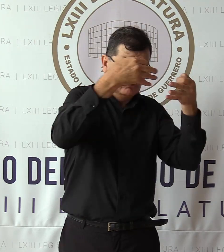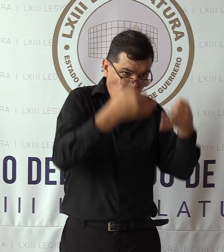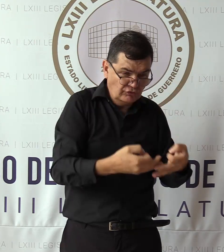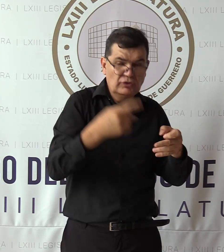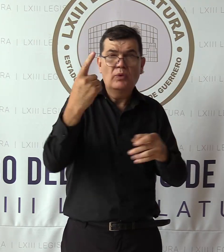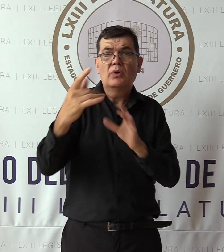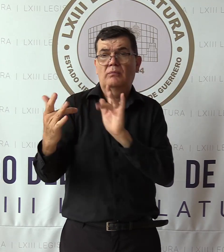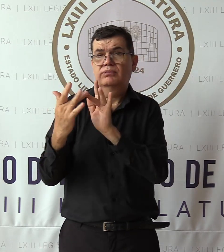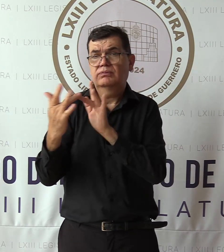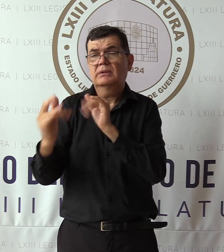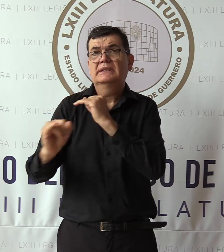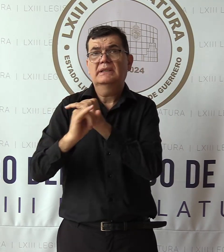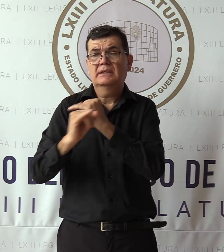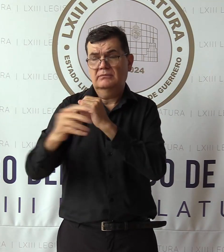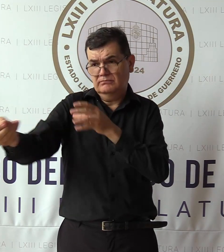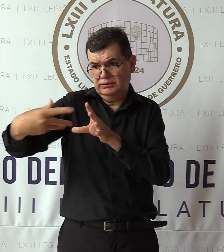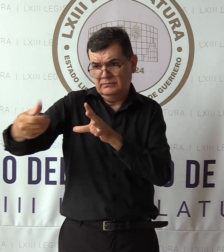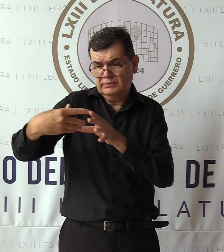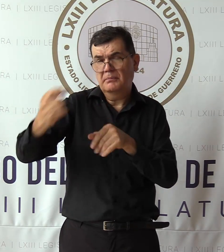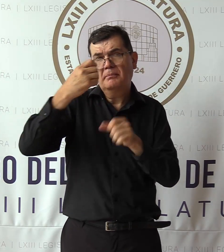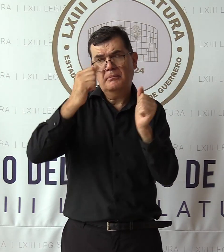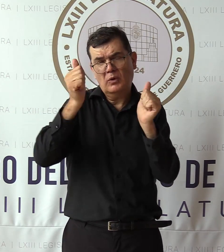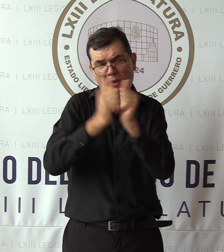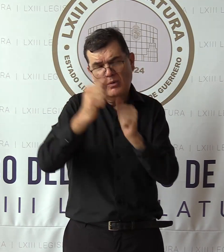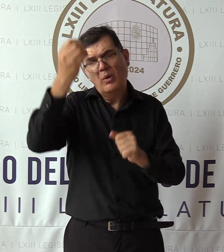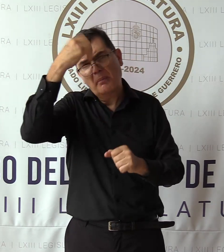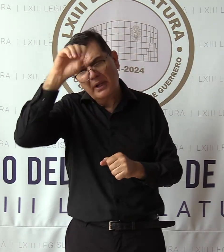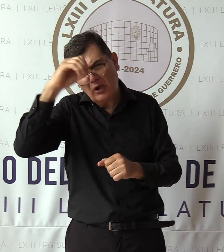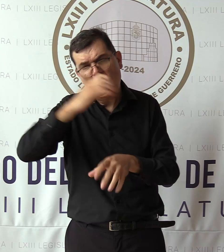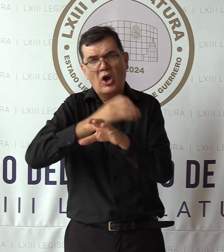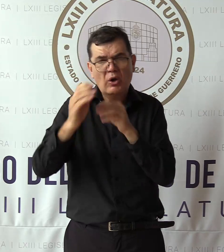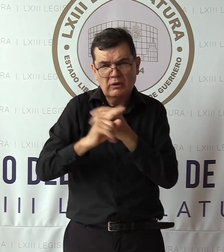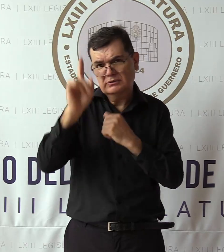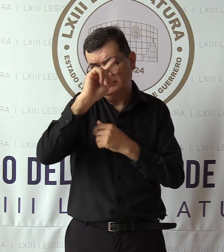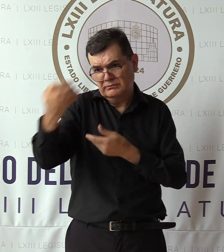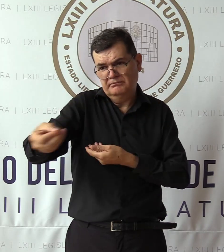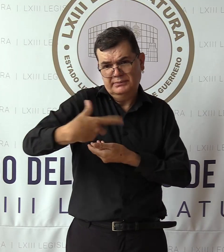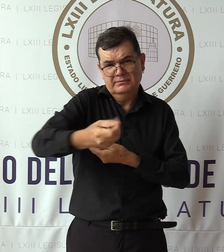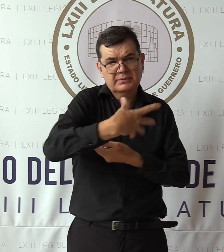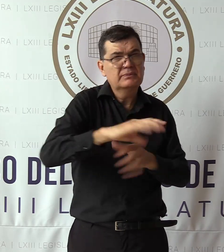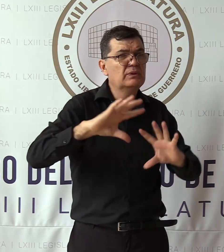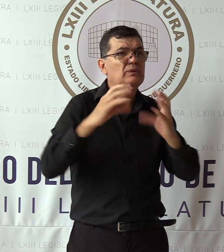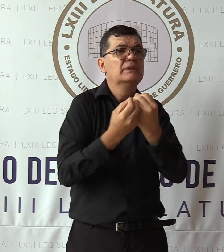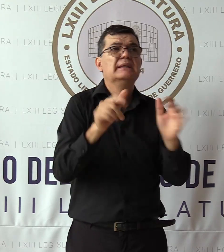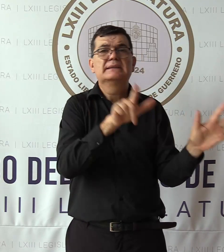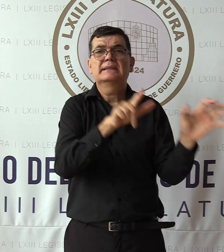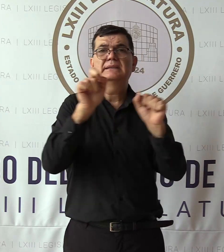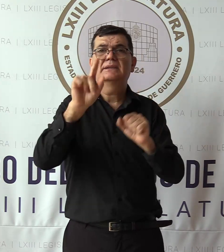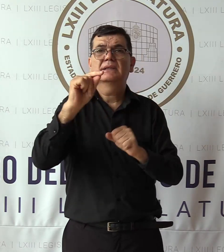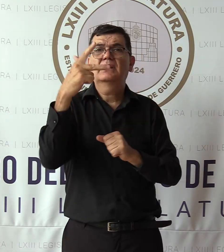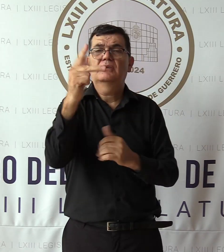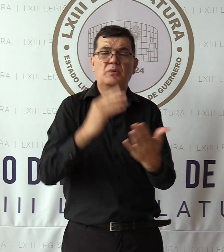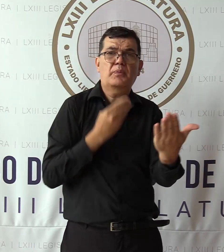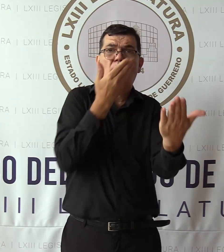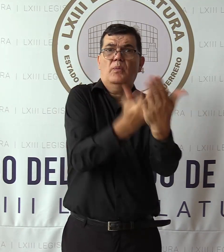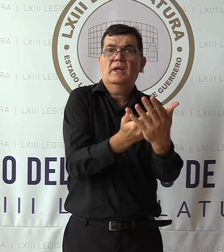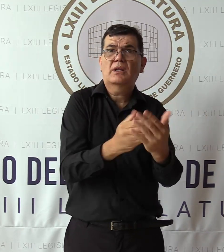de propuestas y opiniones. En total se recuperaron 778 propuestas y opiniones, las cuales